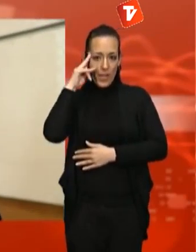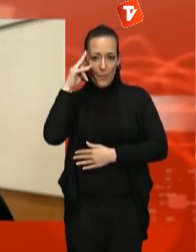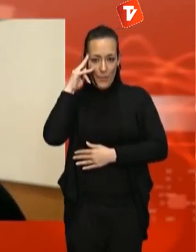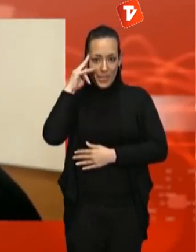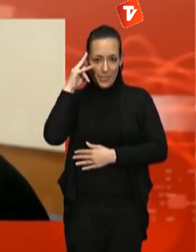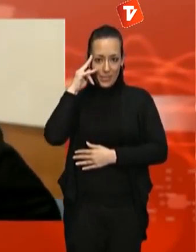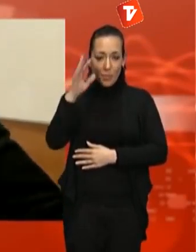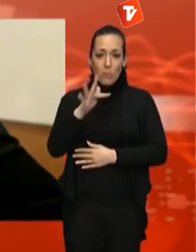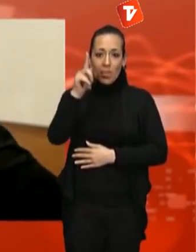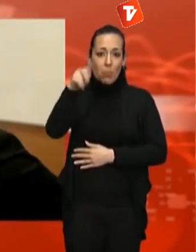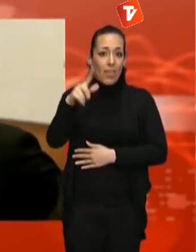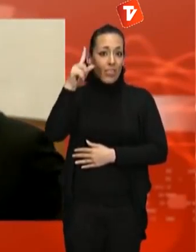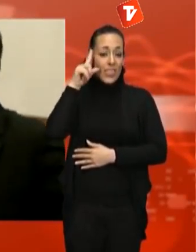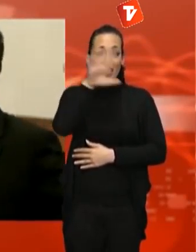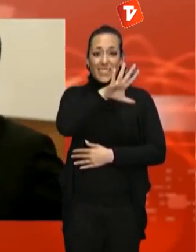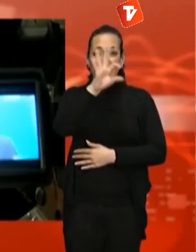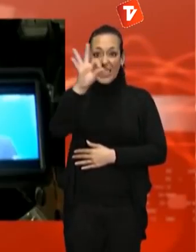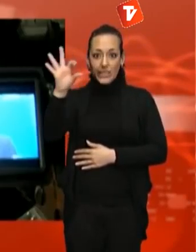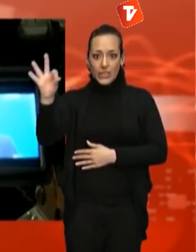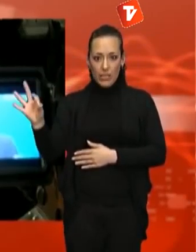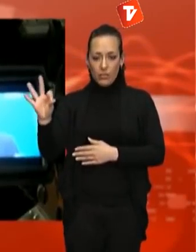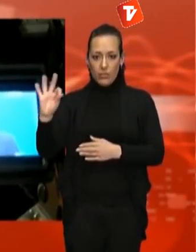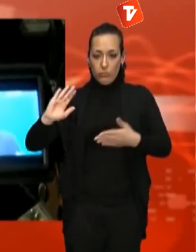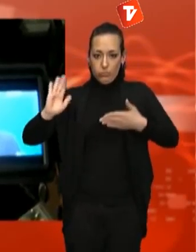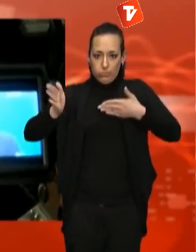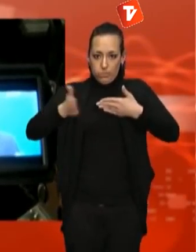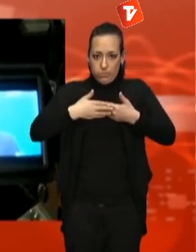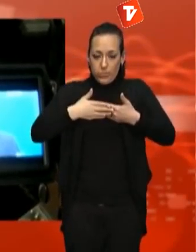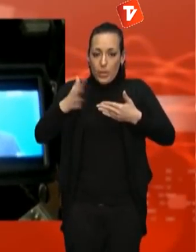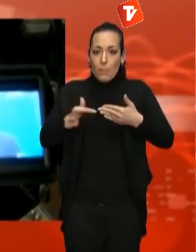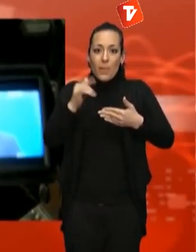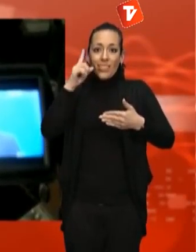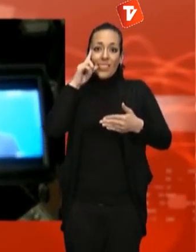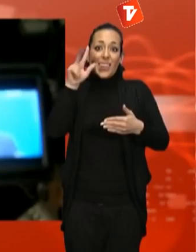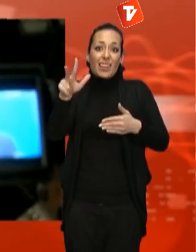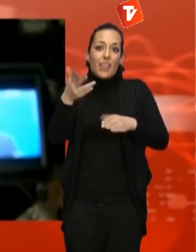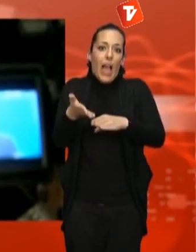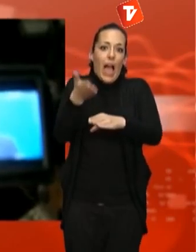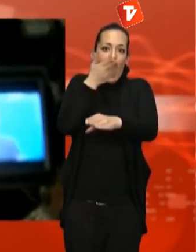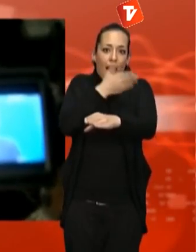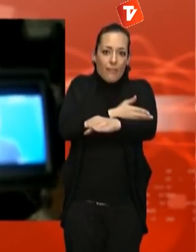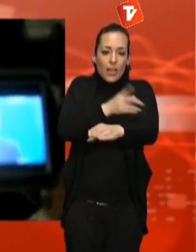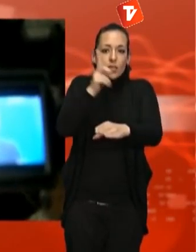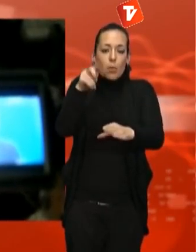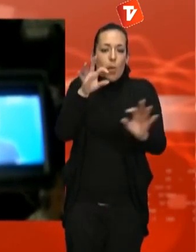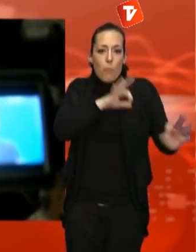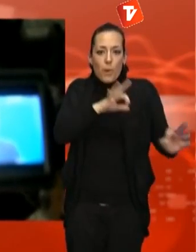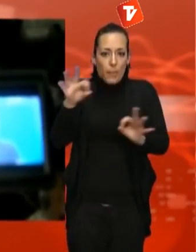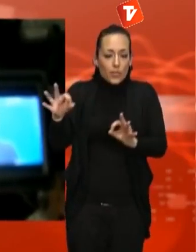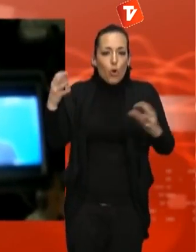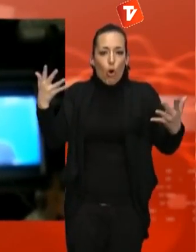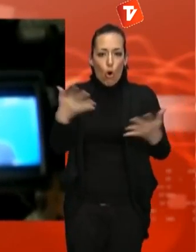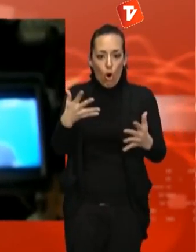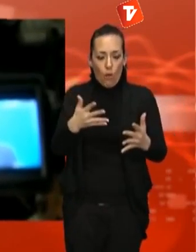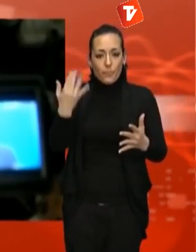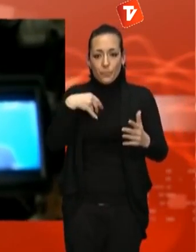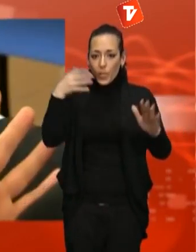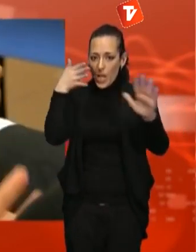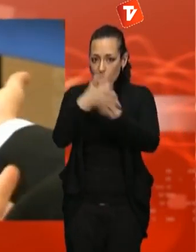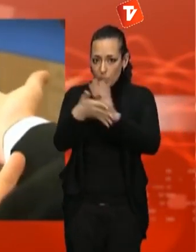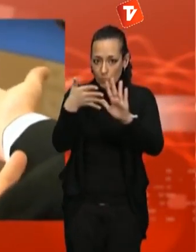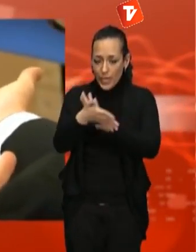romandre tancat i els dies previs de la preparació. El 3 de juny de 2010, els sis membres de la tripulació de Mar 500 van entrar a les